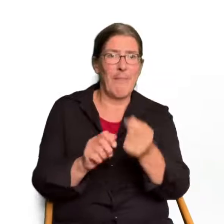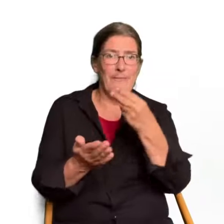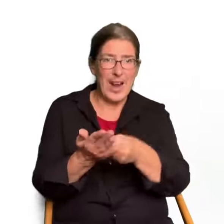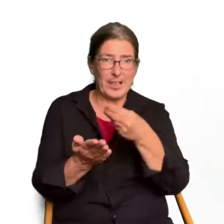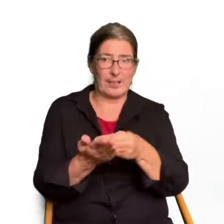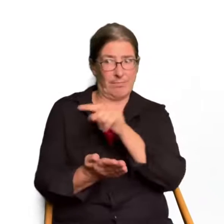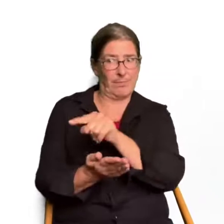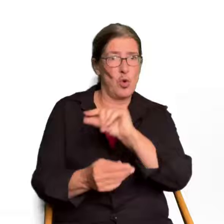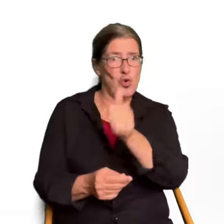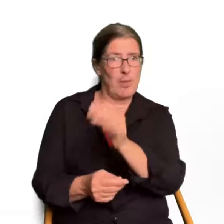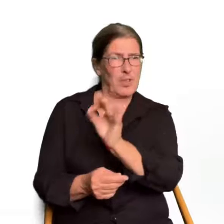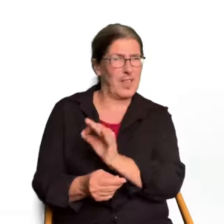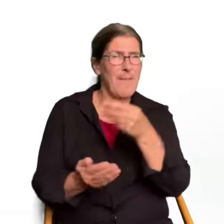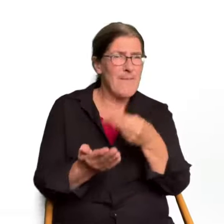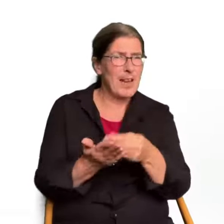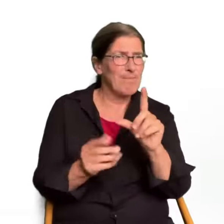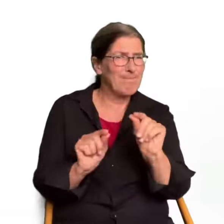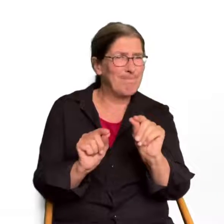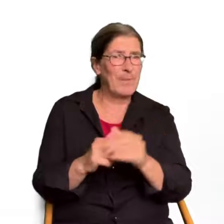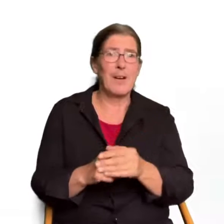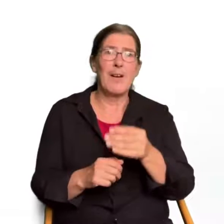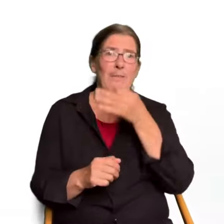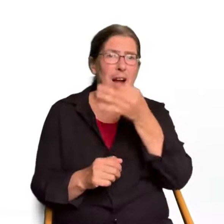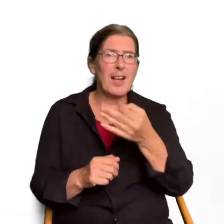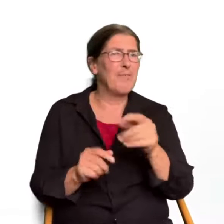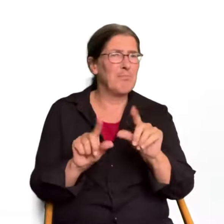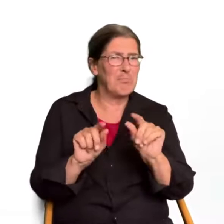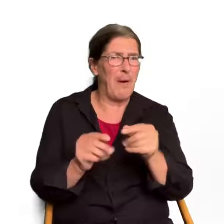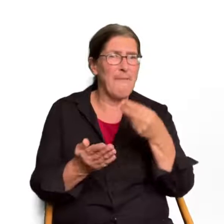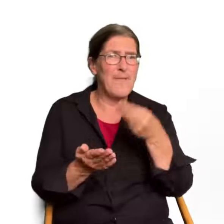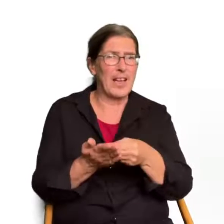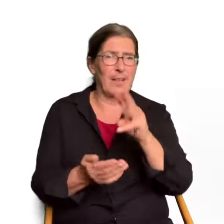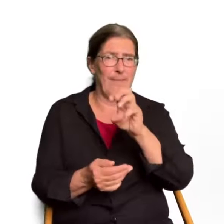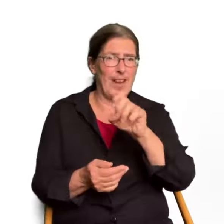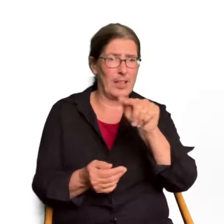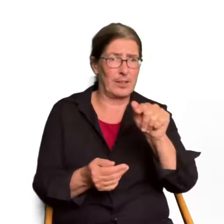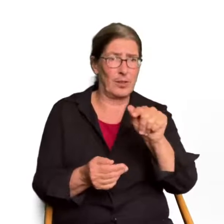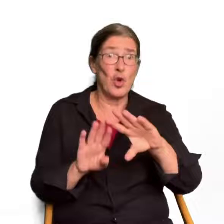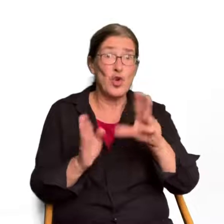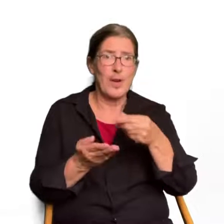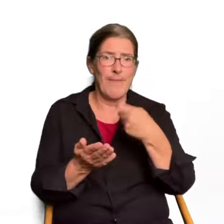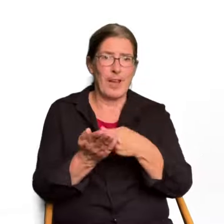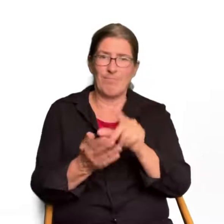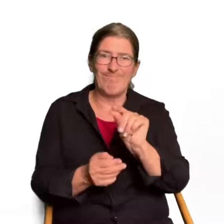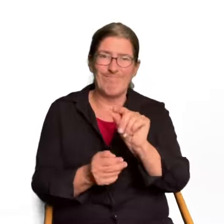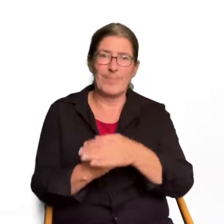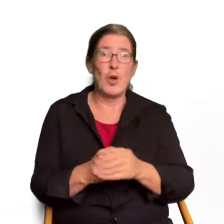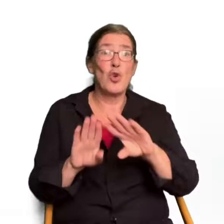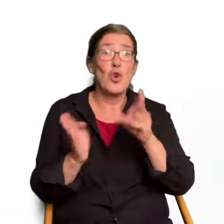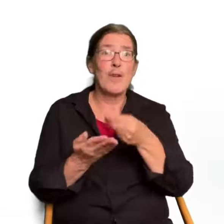Wert den diese 100% haben so die Frage ist was ist ein Wert oder ein Grundwert